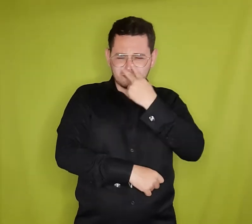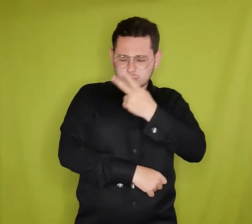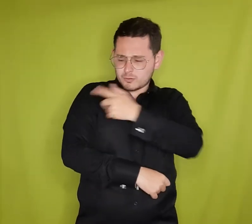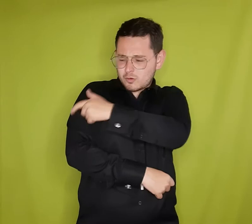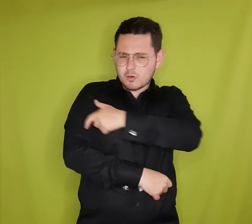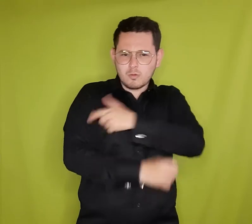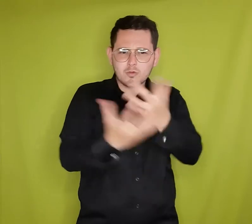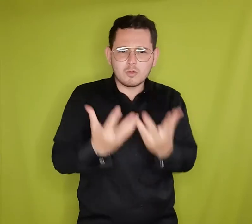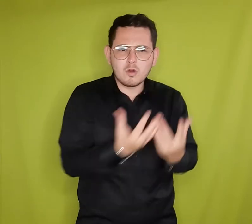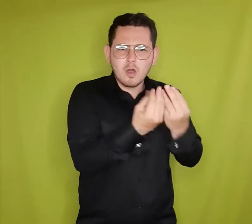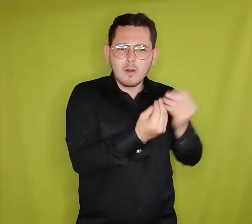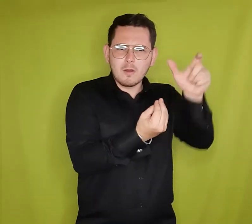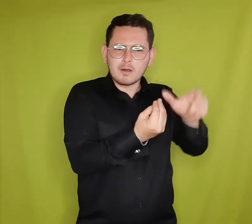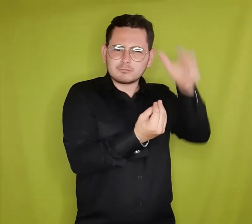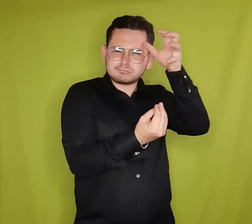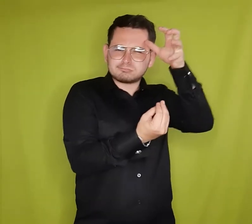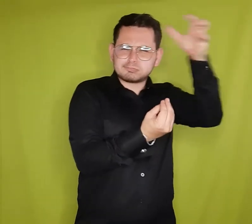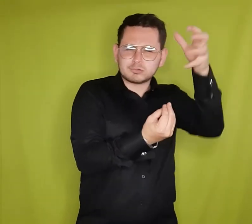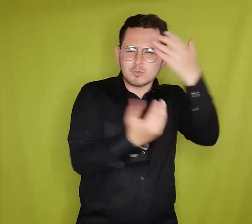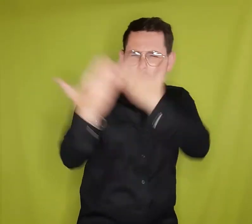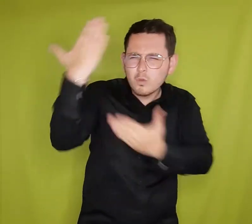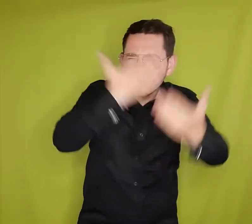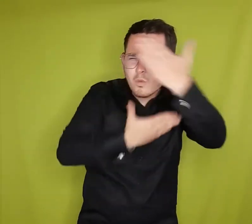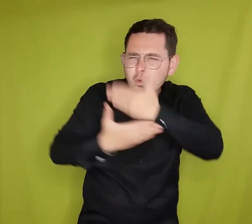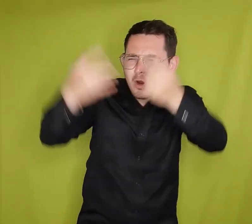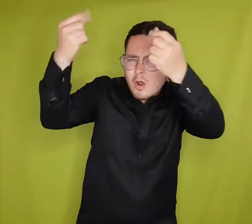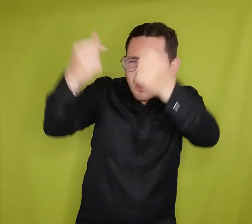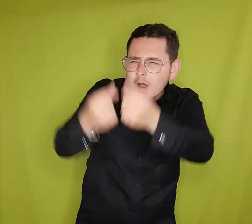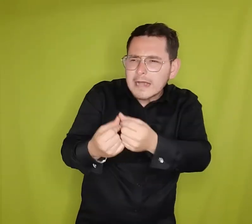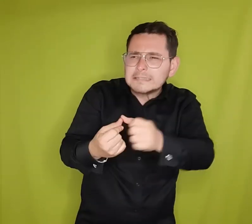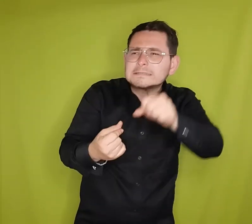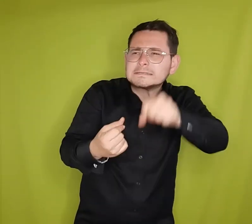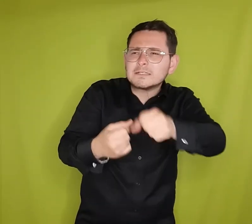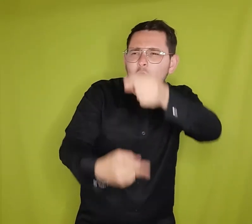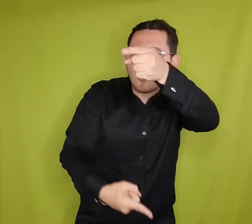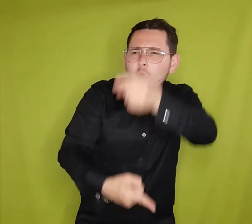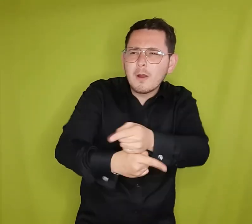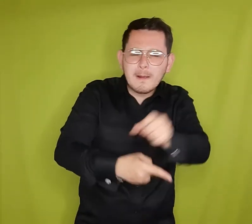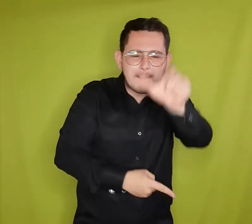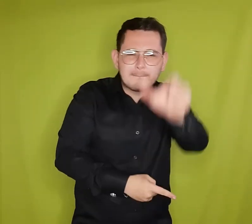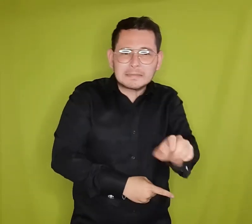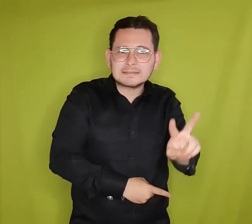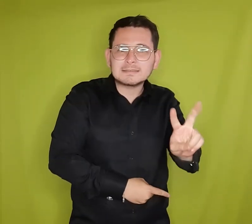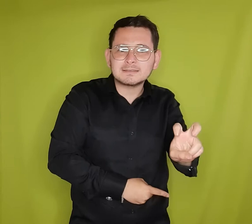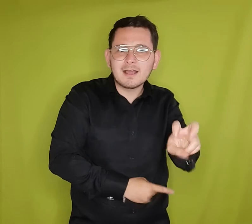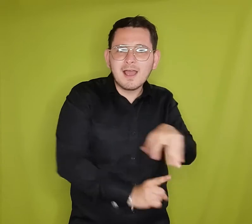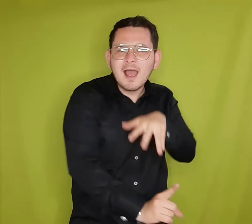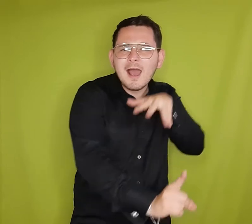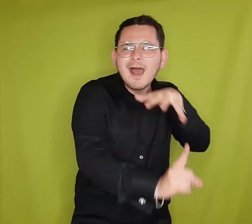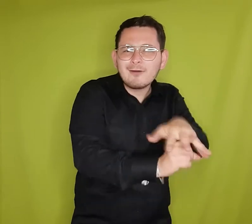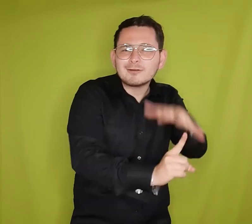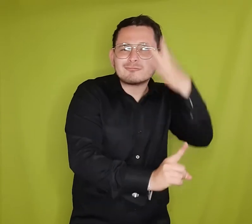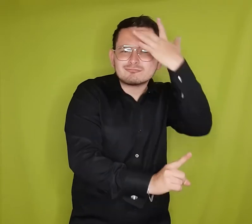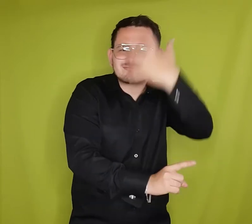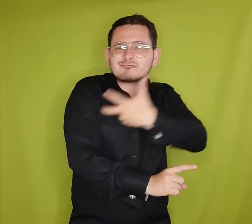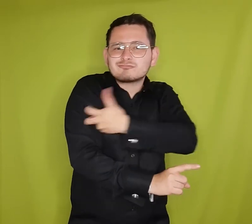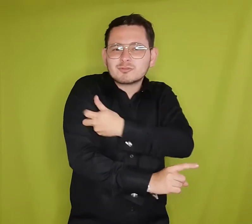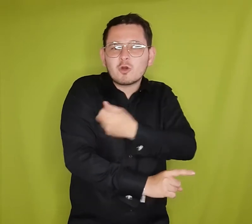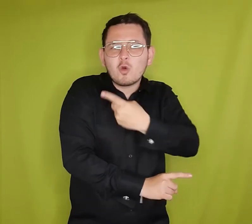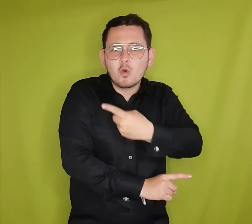determinó que sí coincidía o que sí estaba relacionado directamente con la aplicación de la vacuna. Cabe resaltar que los casos